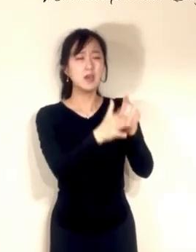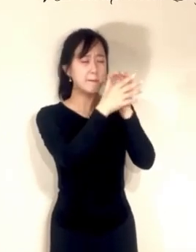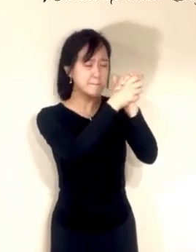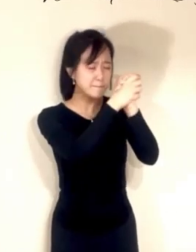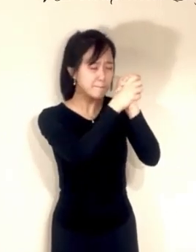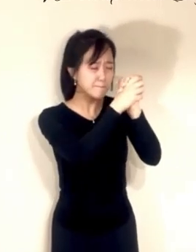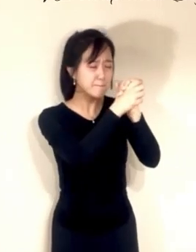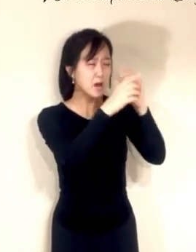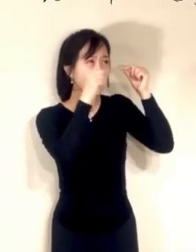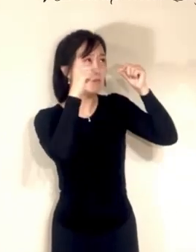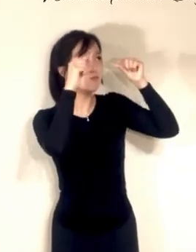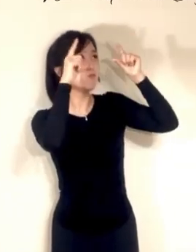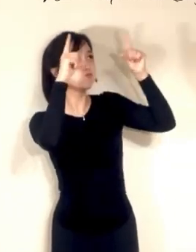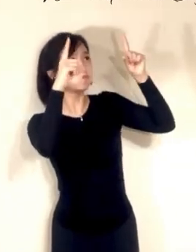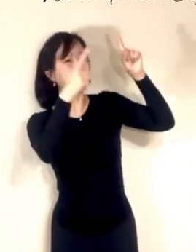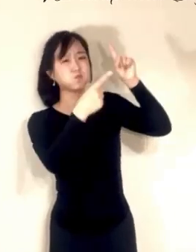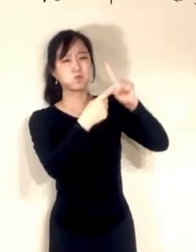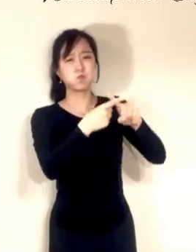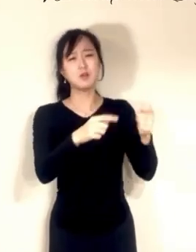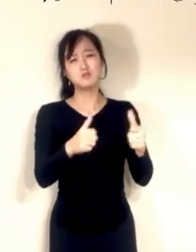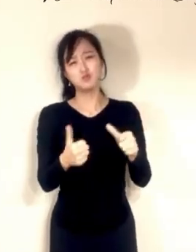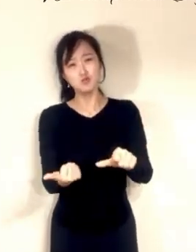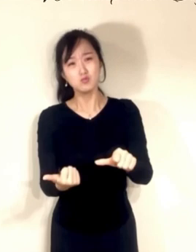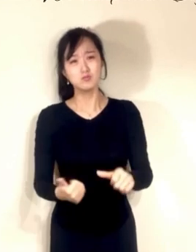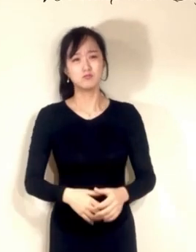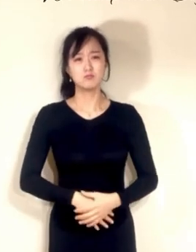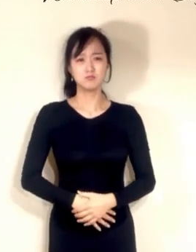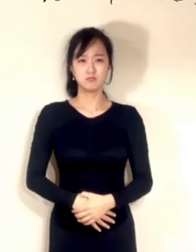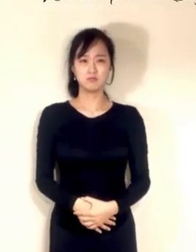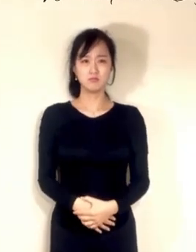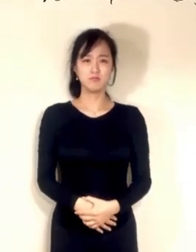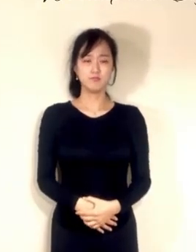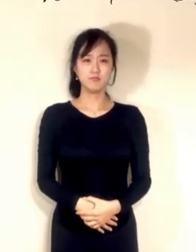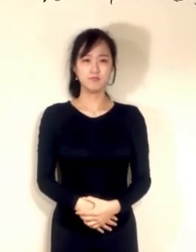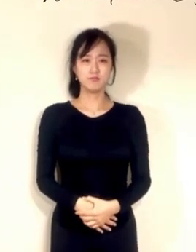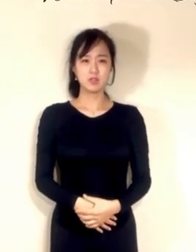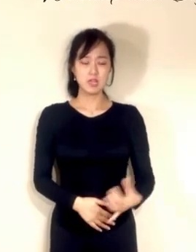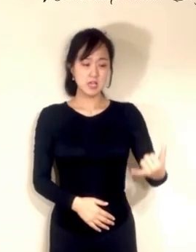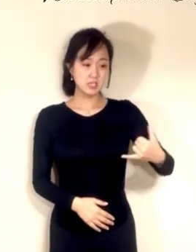나머지의 평생을 기도하다가 눈도 못 감고 가는 겁니다.